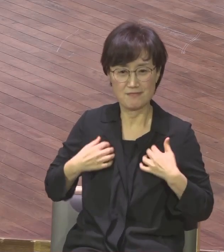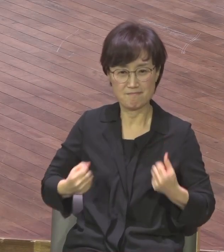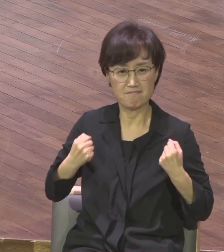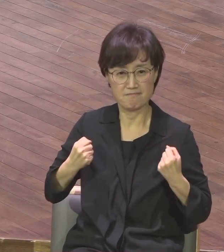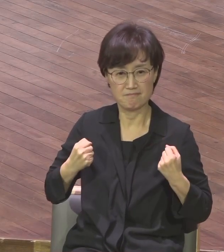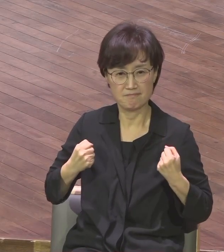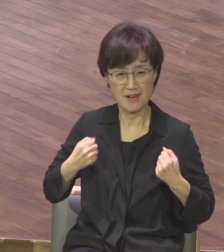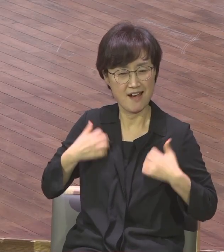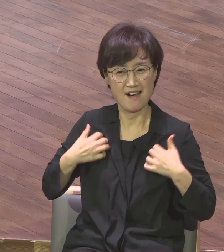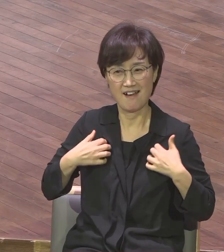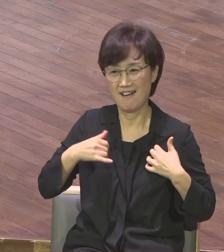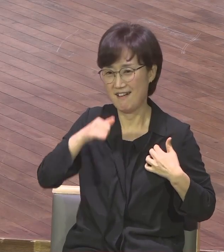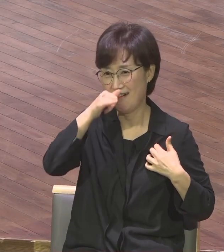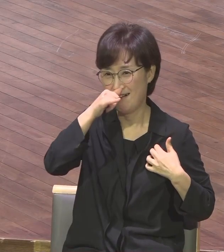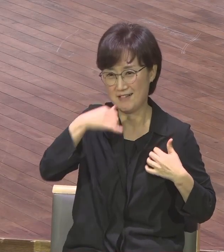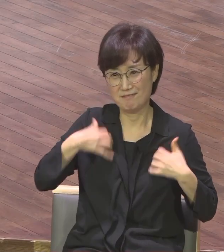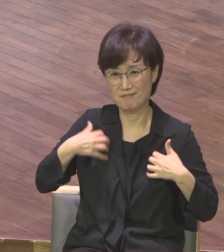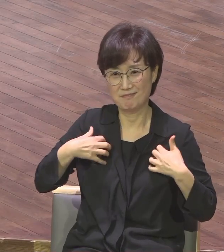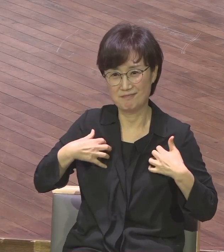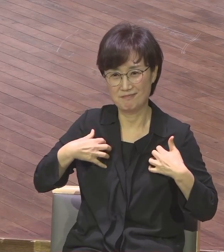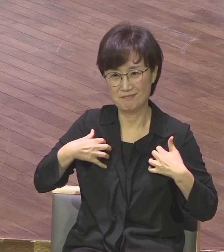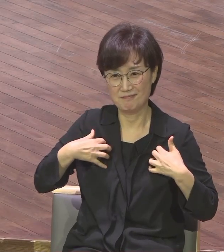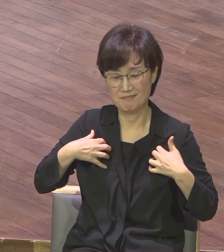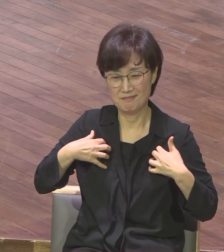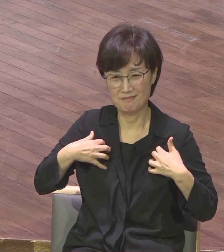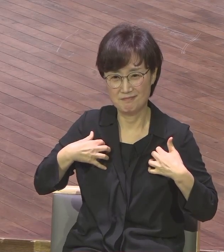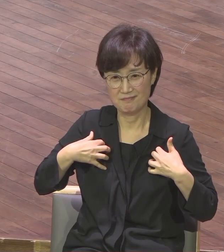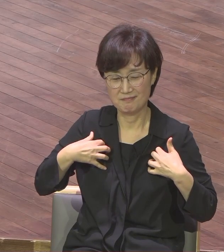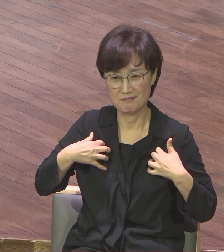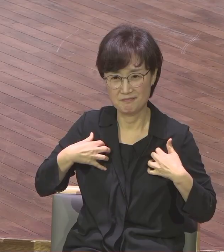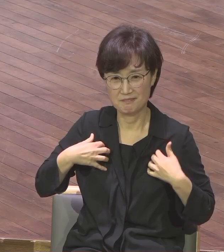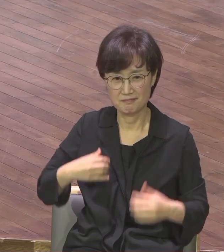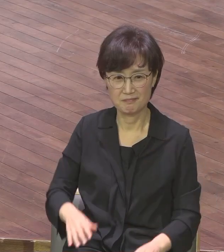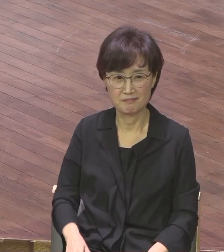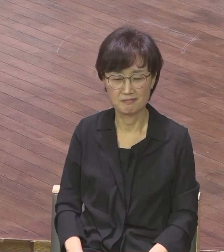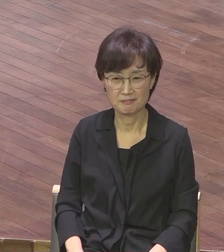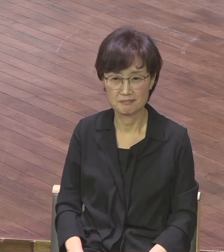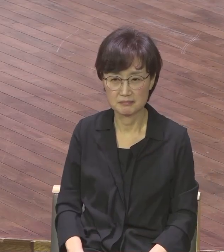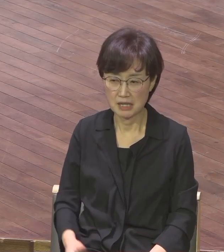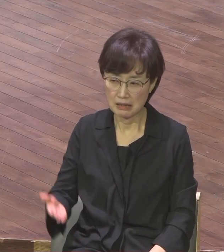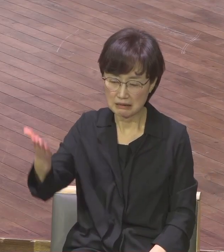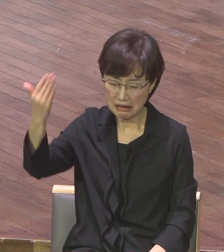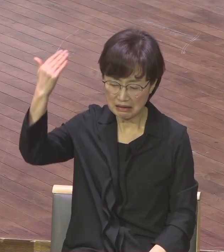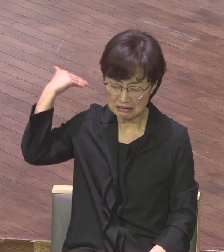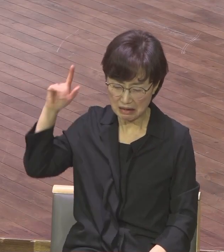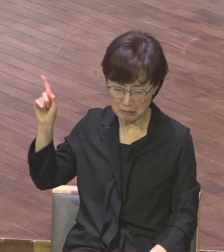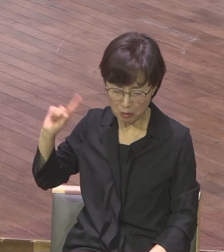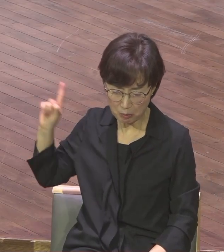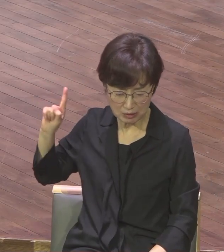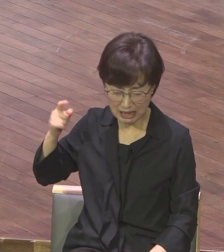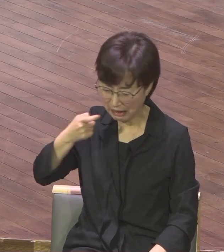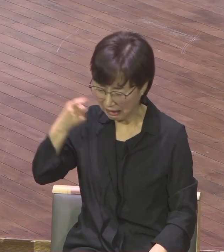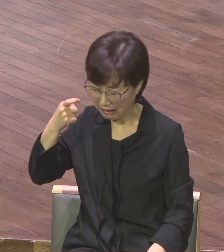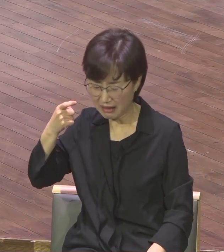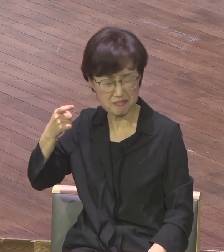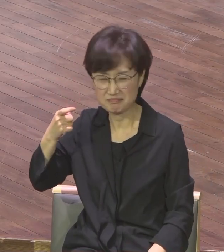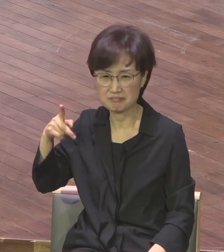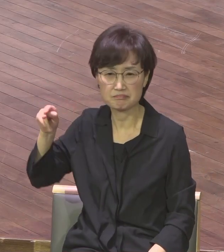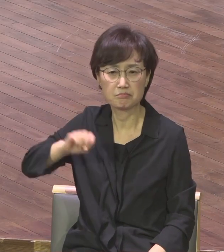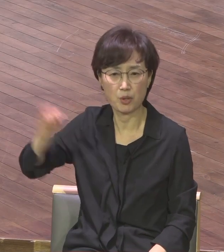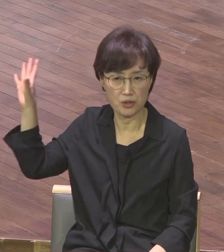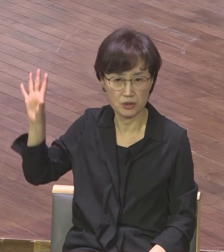얼마나 신납니까? 더 이상 과거에 사로잡히지 말고 이제 복음